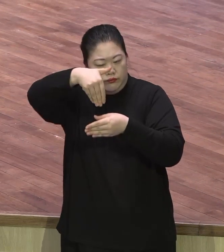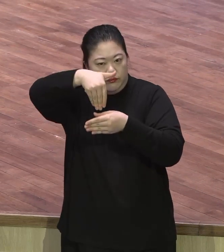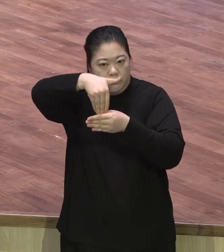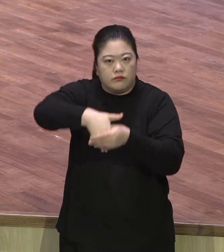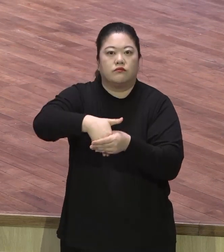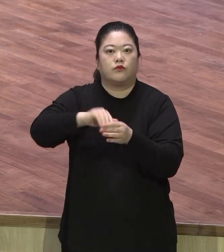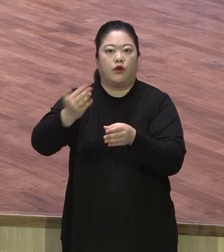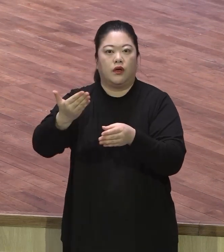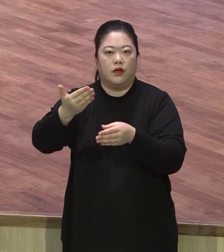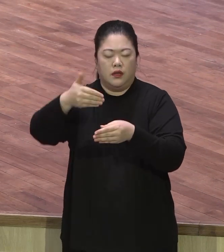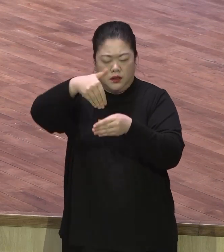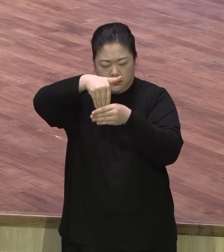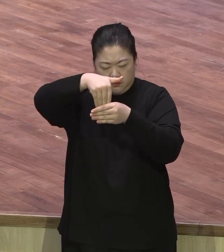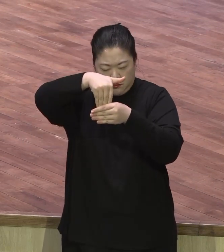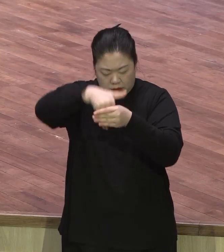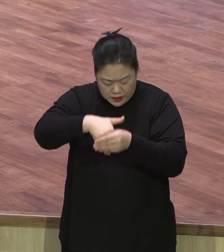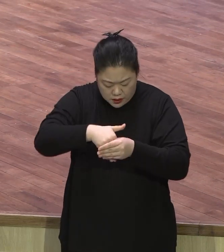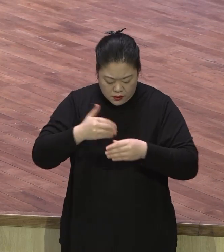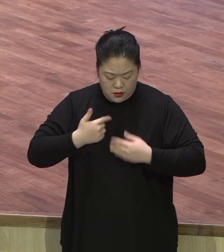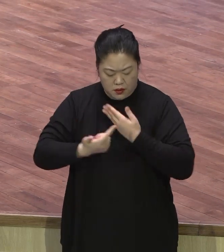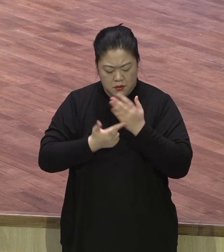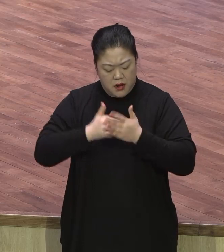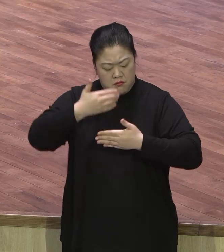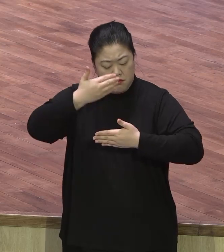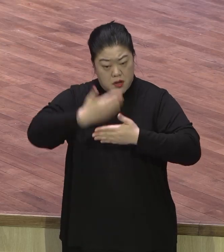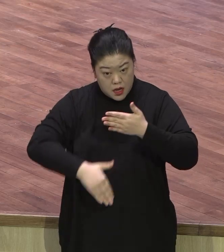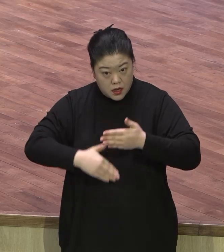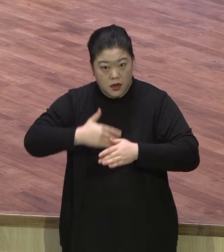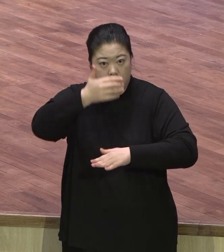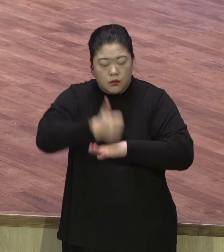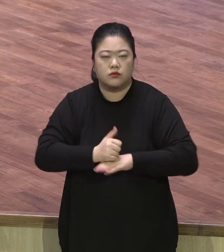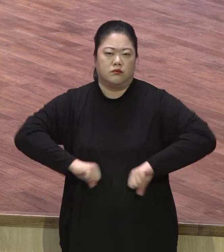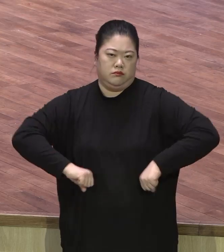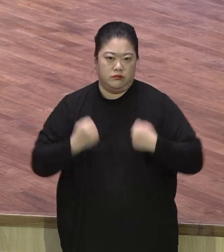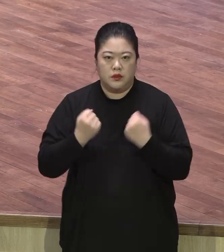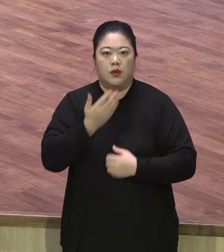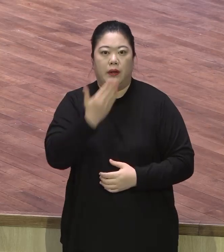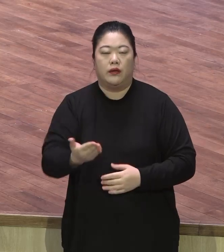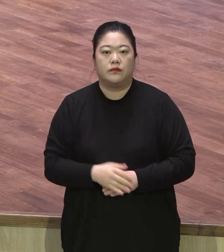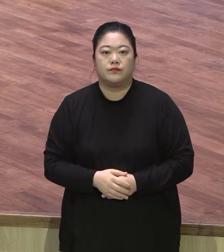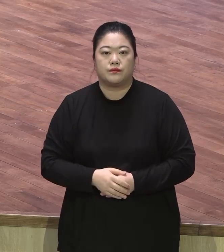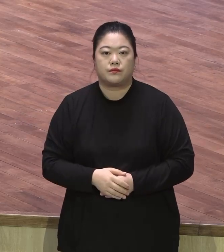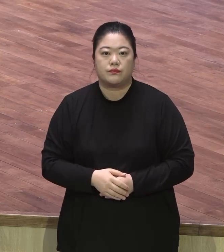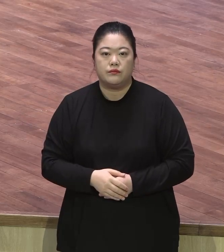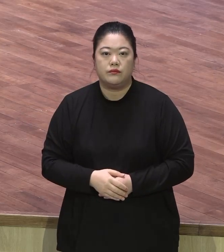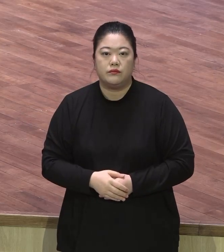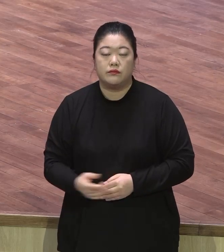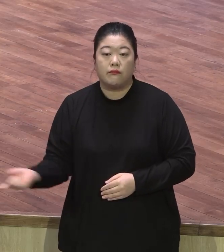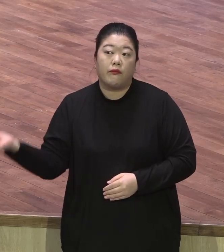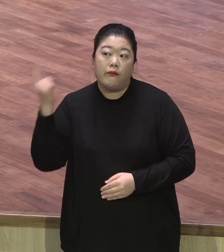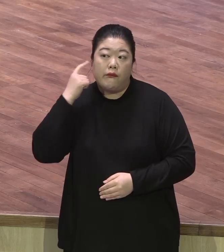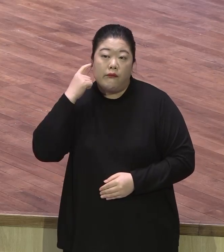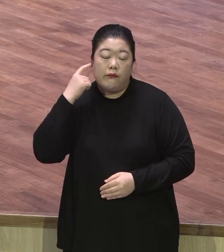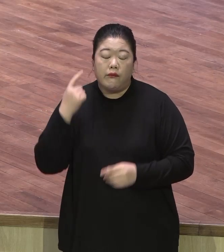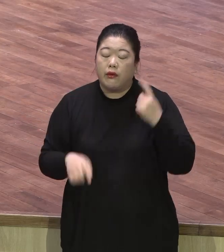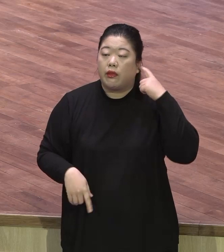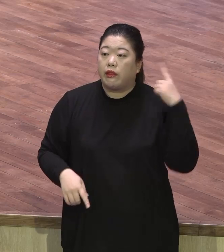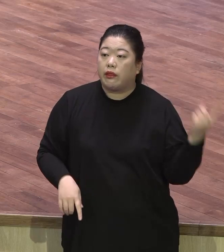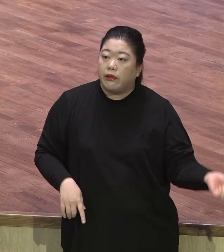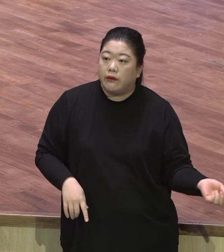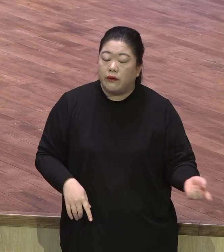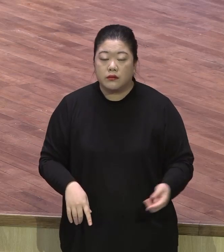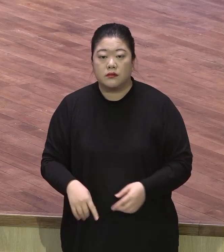그 말씀에 순종이 되어집니다. 잘 듣고 들리질 않아요. 귀가 있으나 듣지 못하고 듣는다고